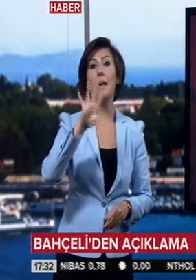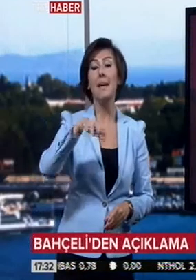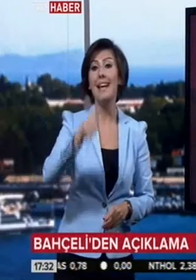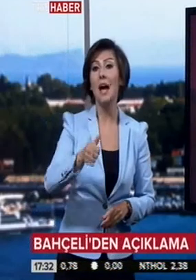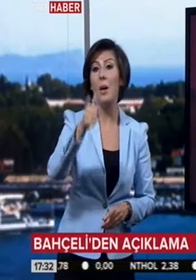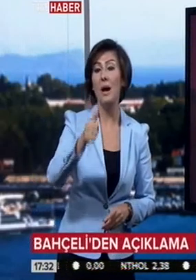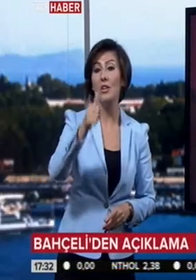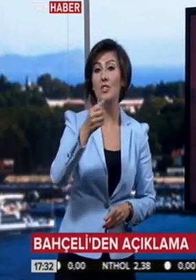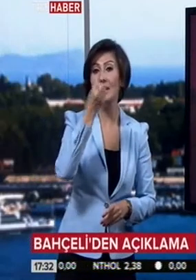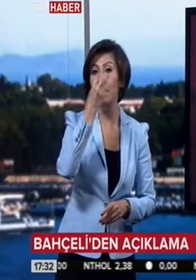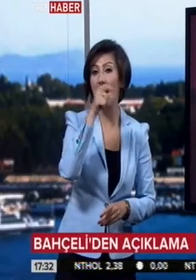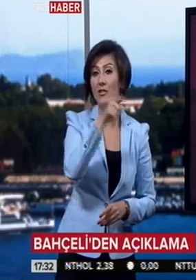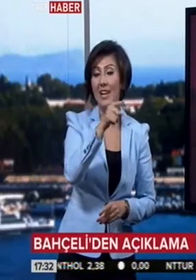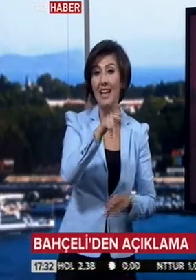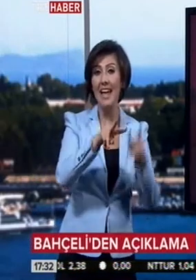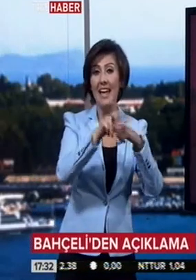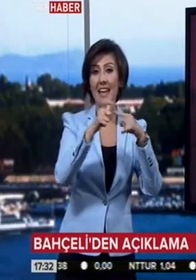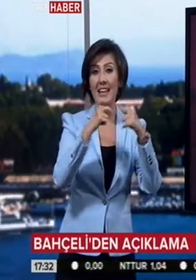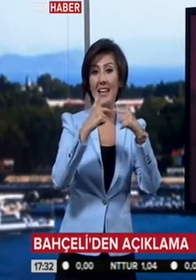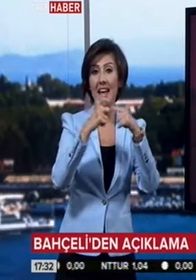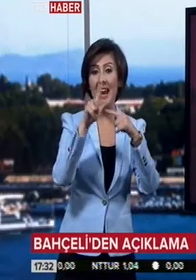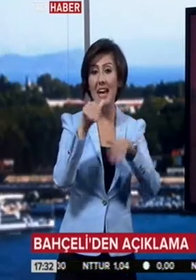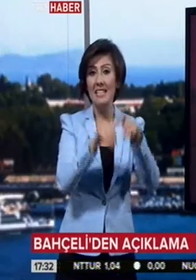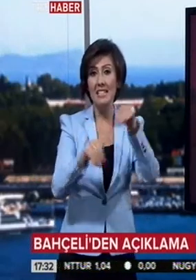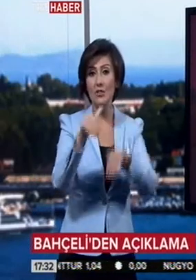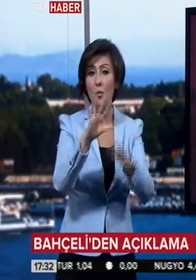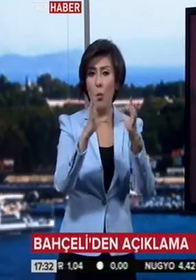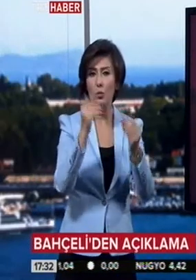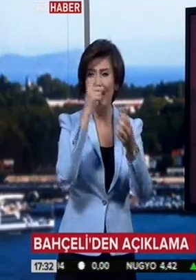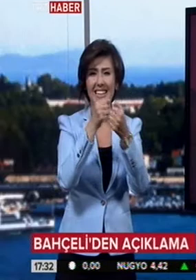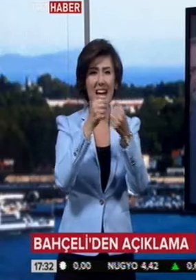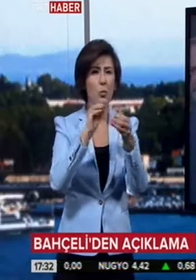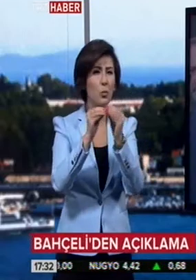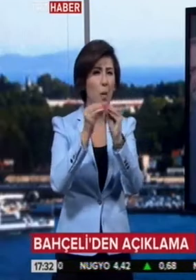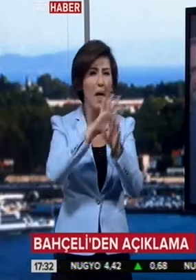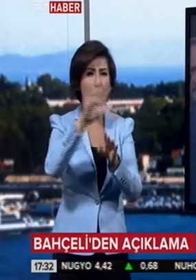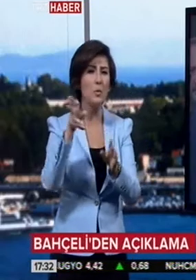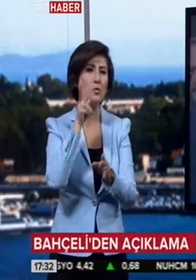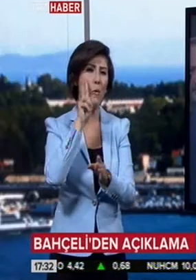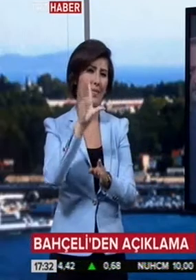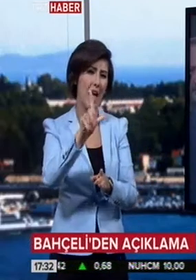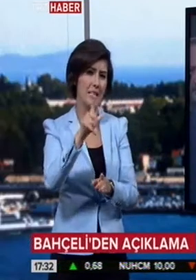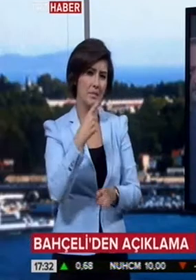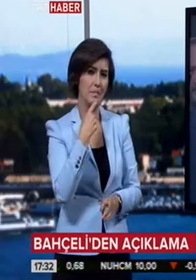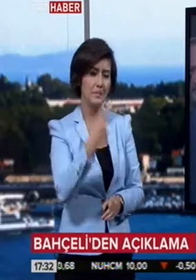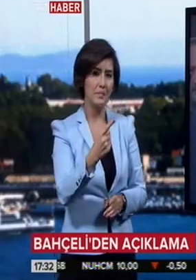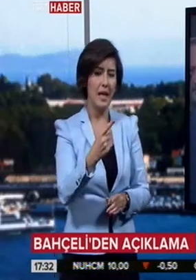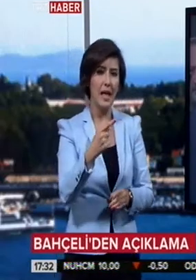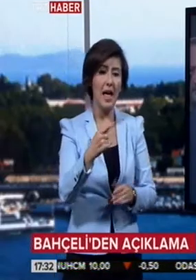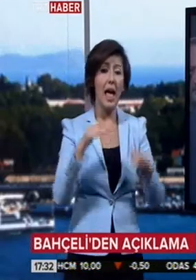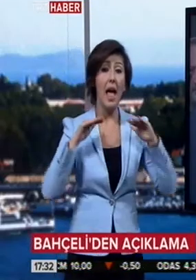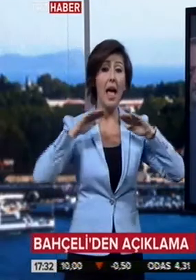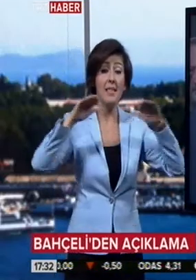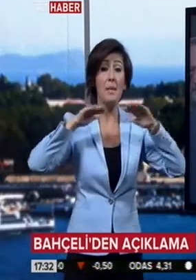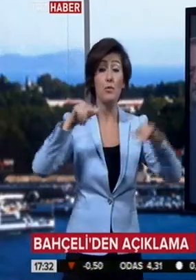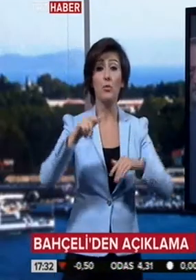Milliyetçi Hareket Partisi Genel Başkanı Devlet Bahçeli, yerel seçimlerde oluşan gerginliğin sonlandırılması gerektiğini söyledi.